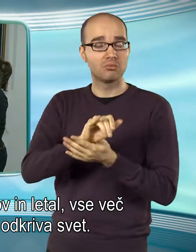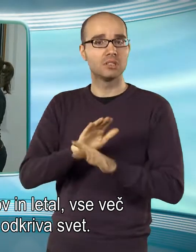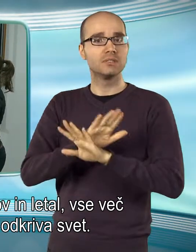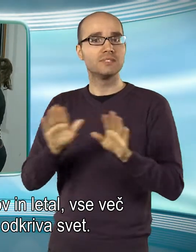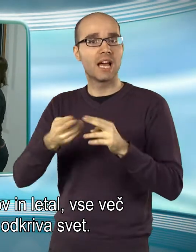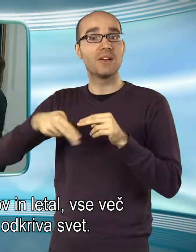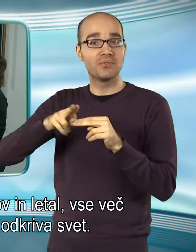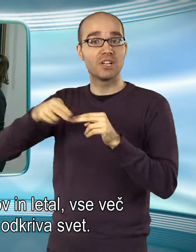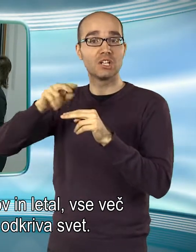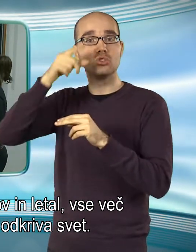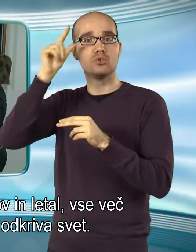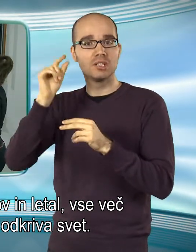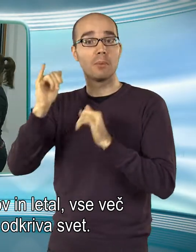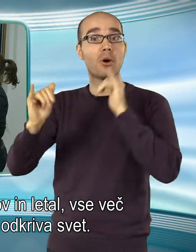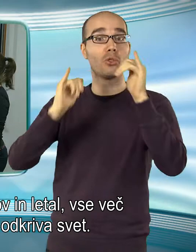potuje in odkriva svet.